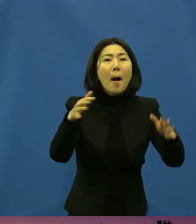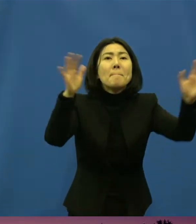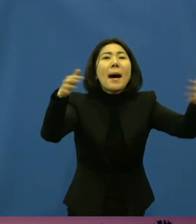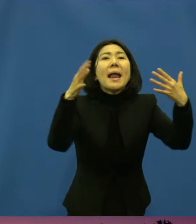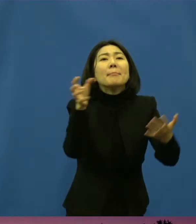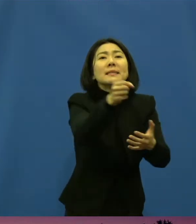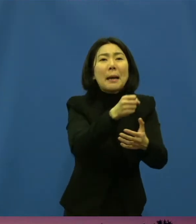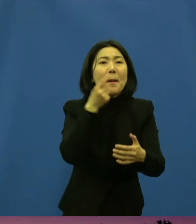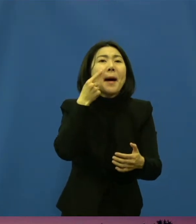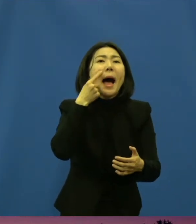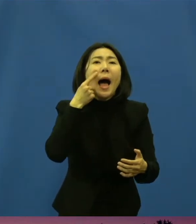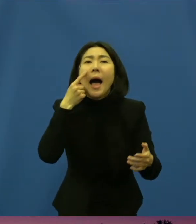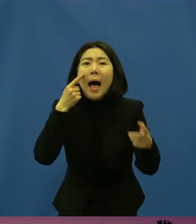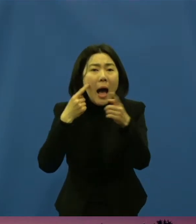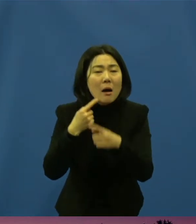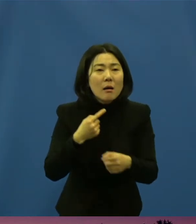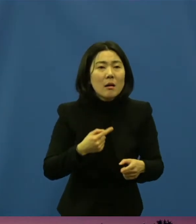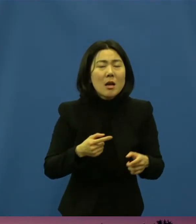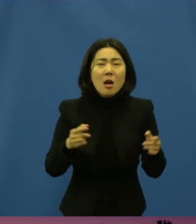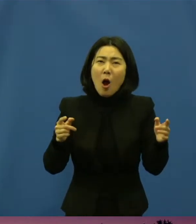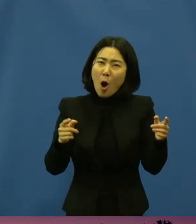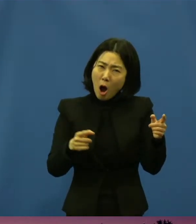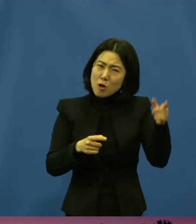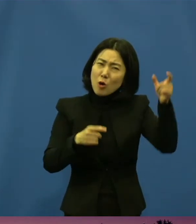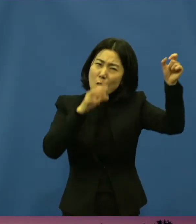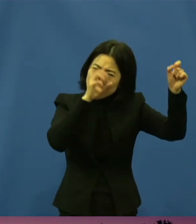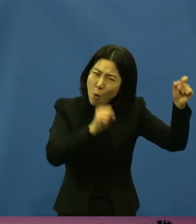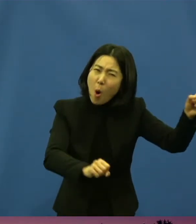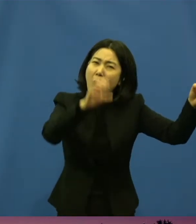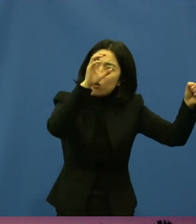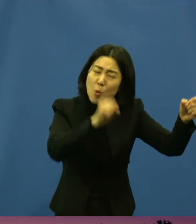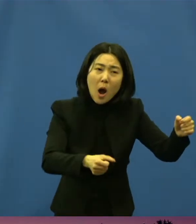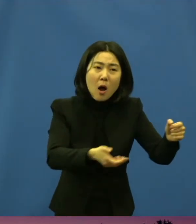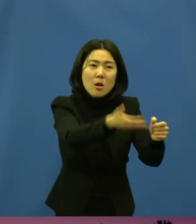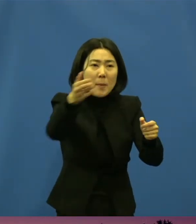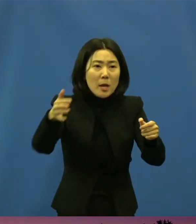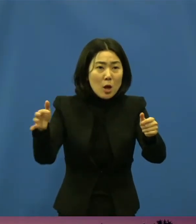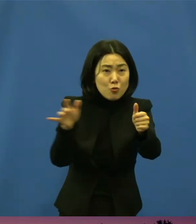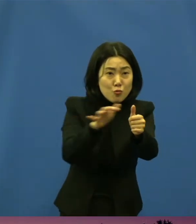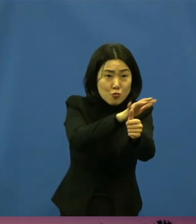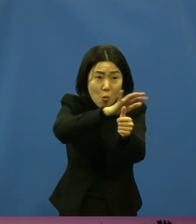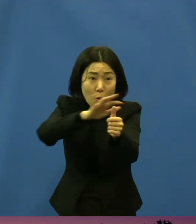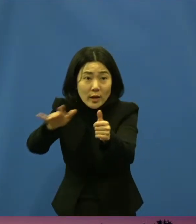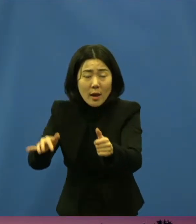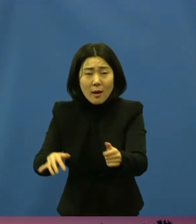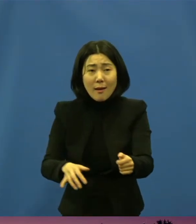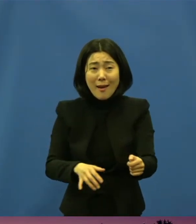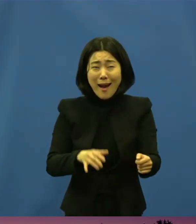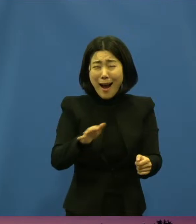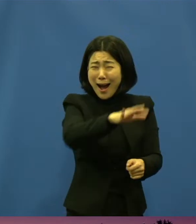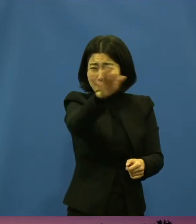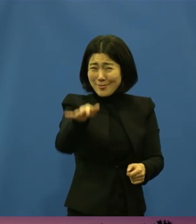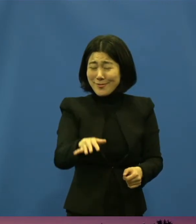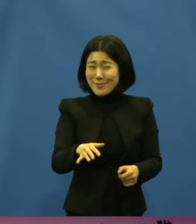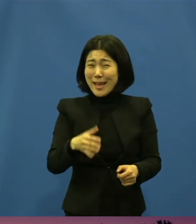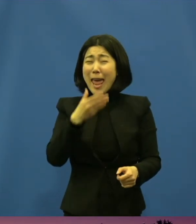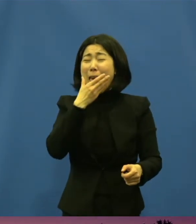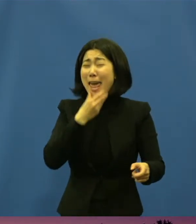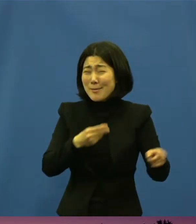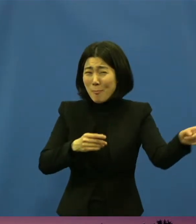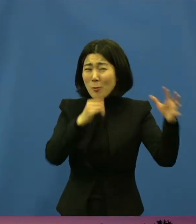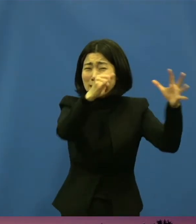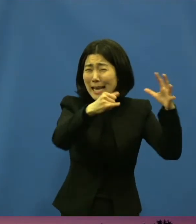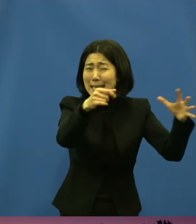대단한 것이 있는 것처럼 속여요. 반짝반짝거리면서 행복이 여기 있다고, 기쁨이 여기 있다고